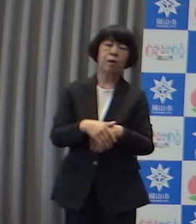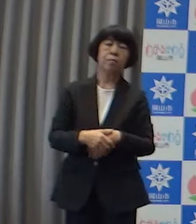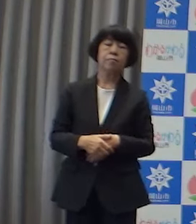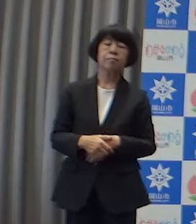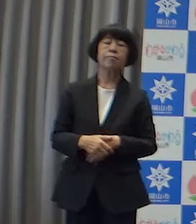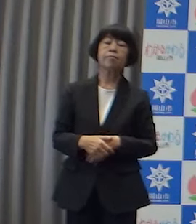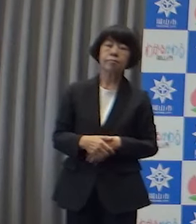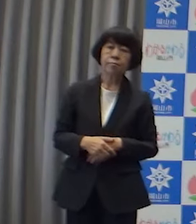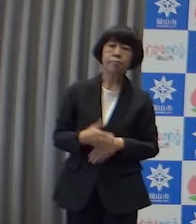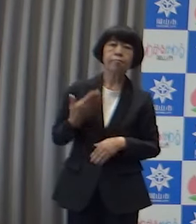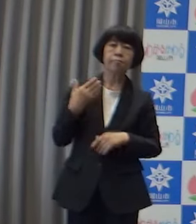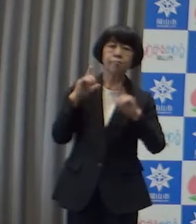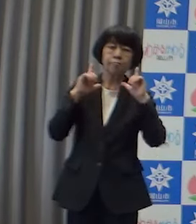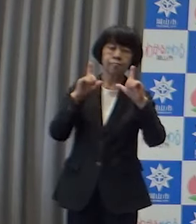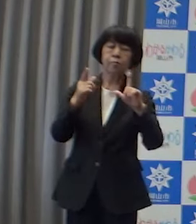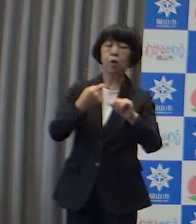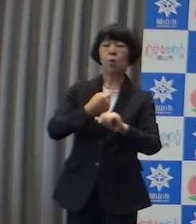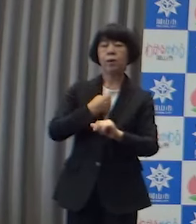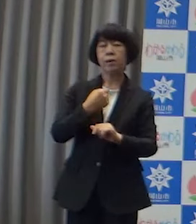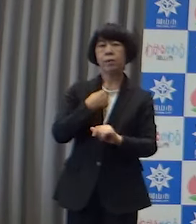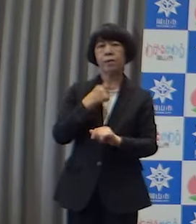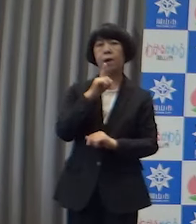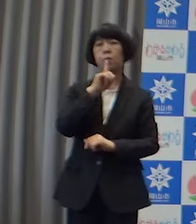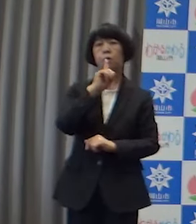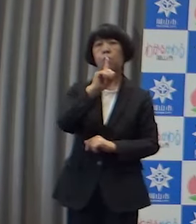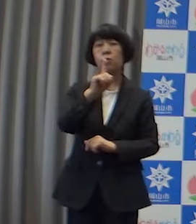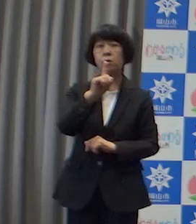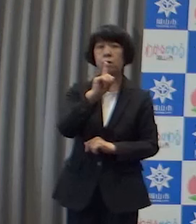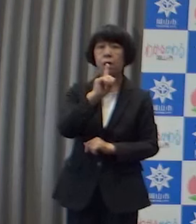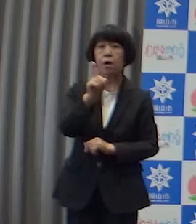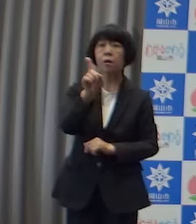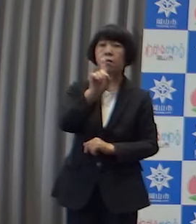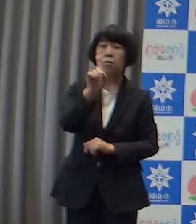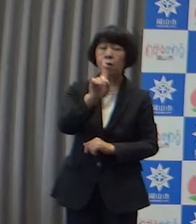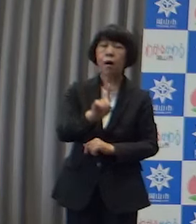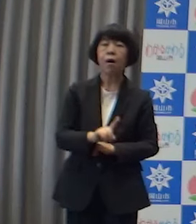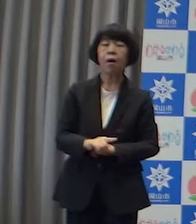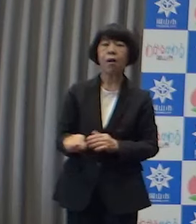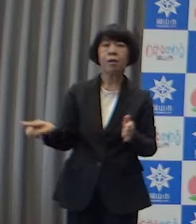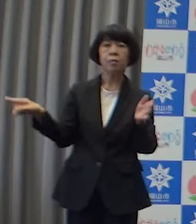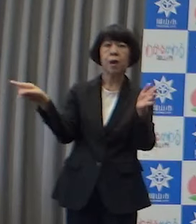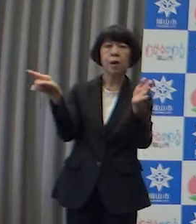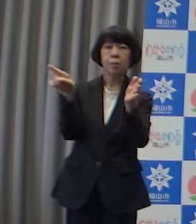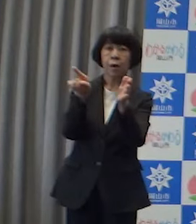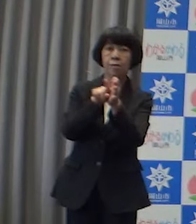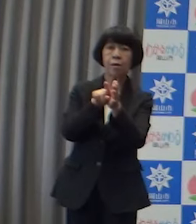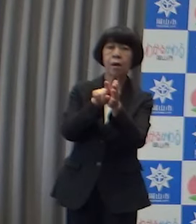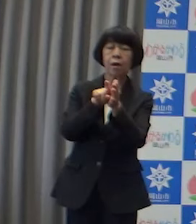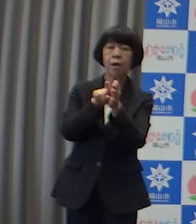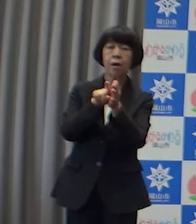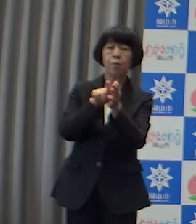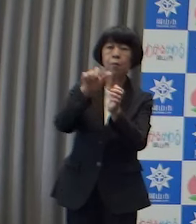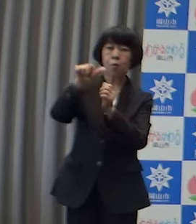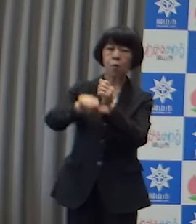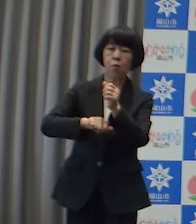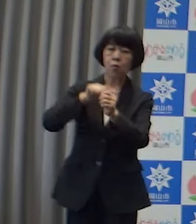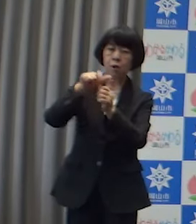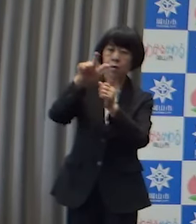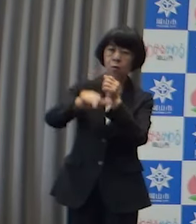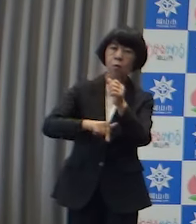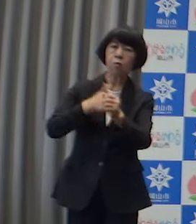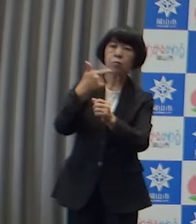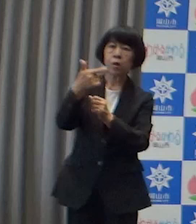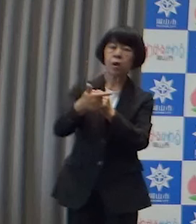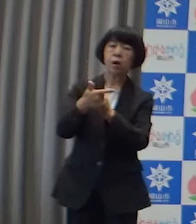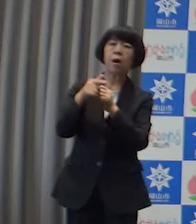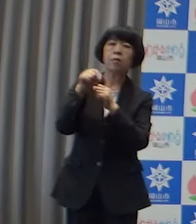私が申し上げたのはですね、この数年間ずっと我々一つ一